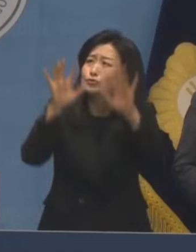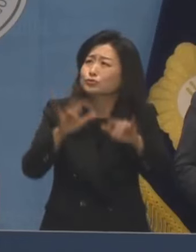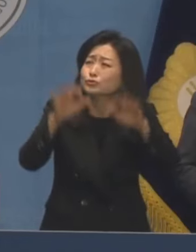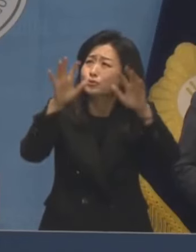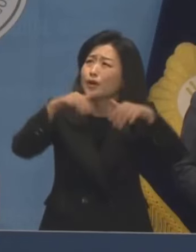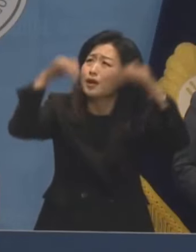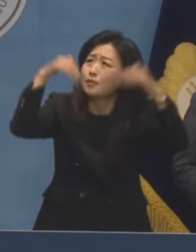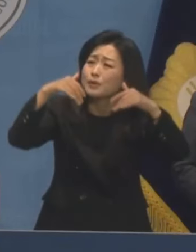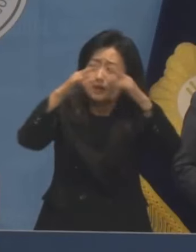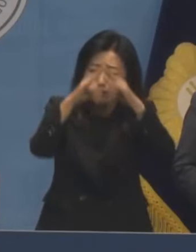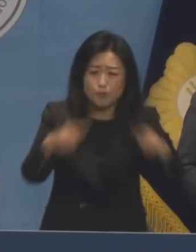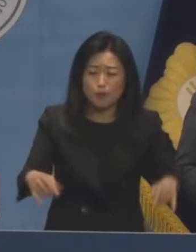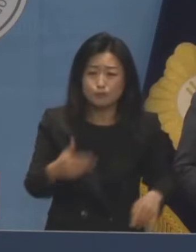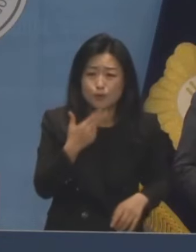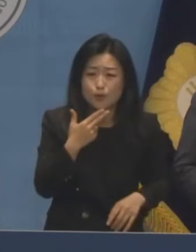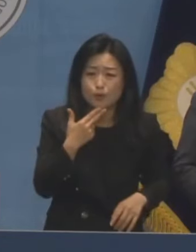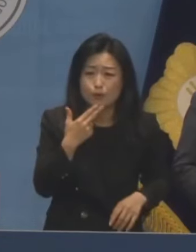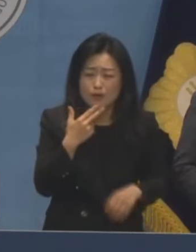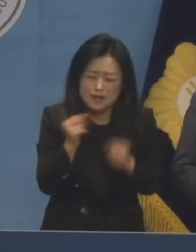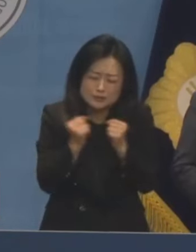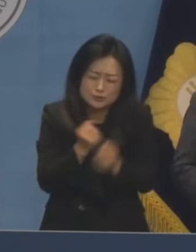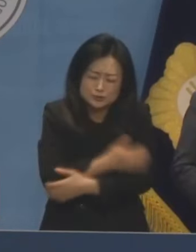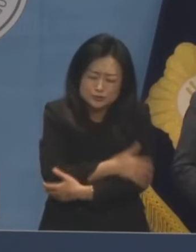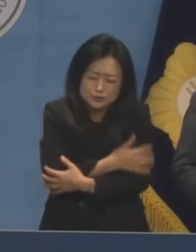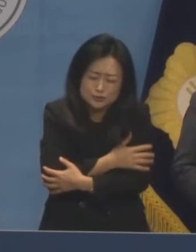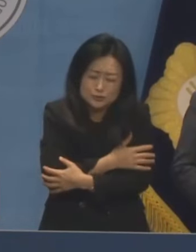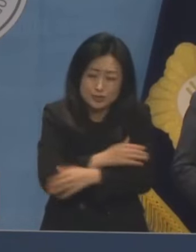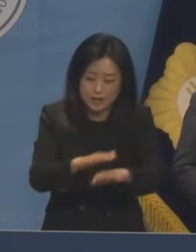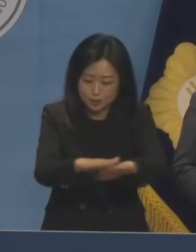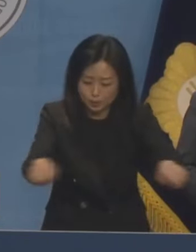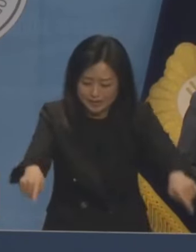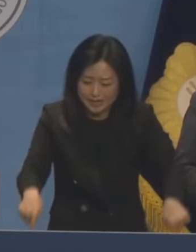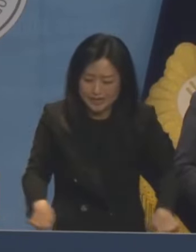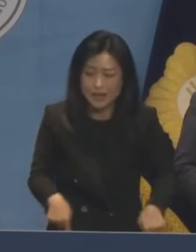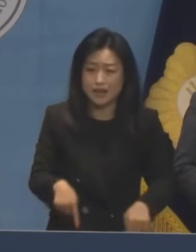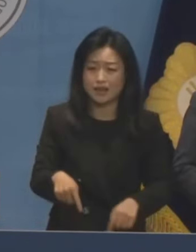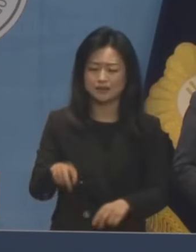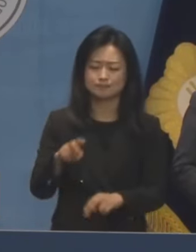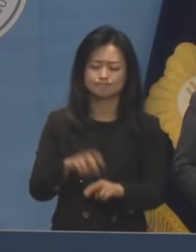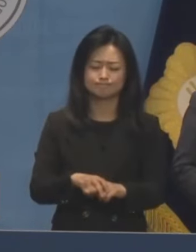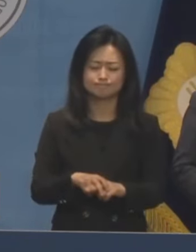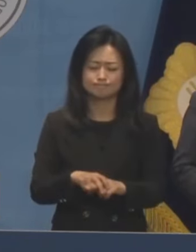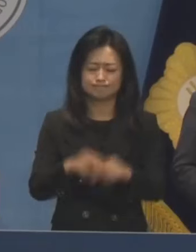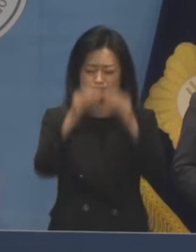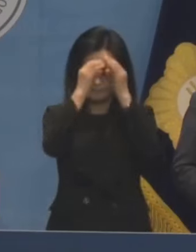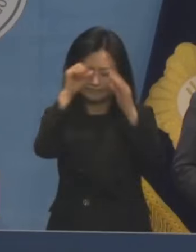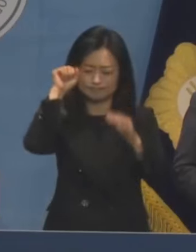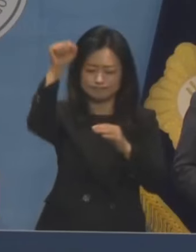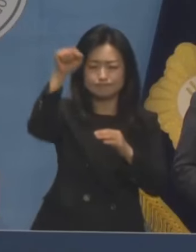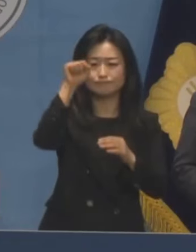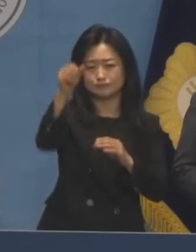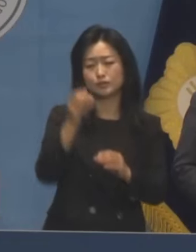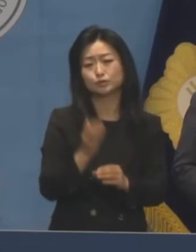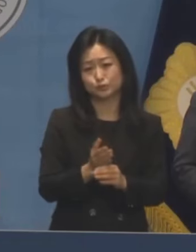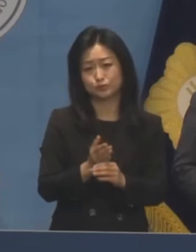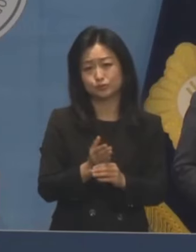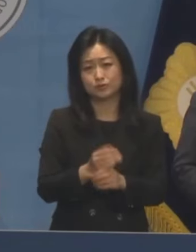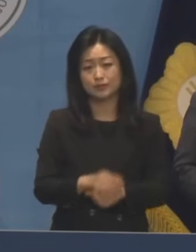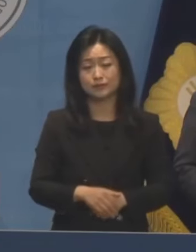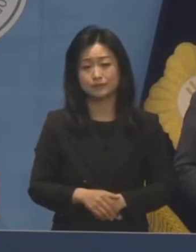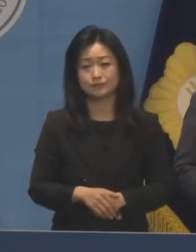천막 하나 허용하지 않고 차찬 바닥에 돗자리 하나로 성을 이어가고 있다는 사실입니다 이와